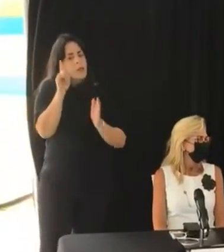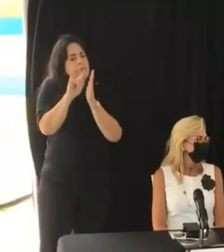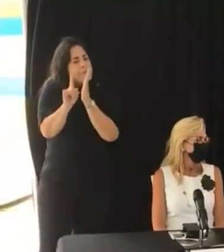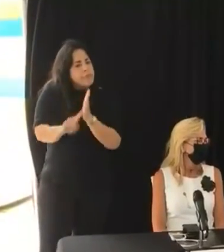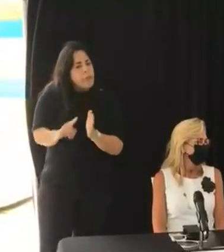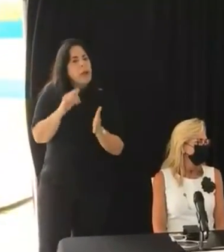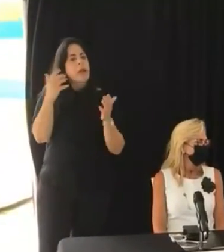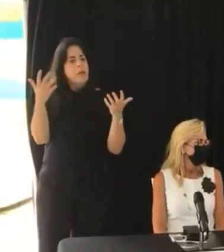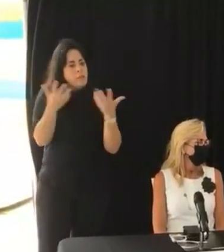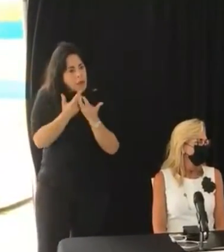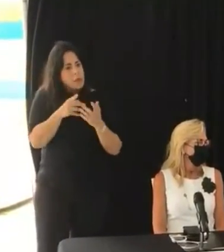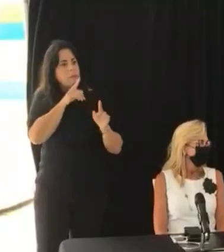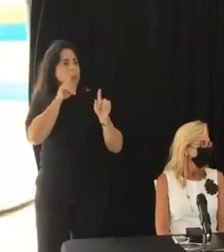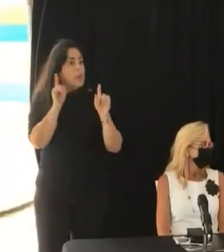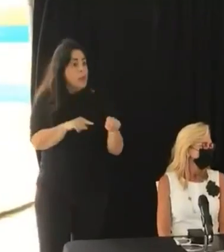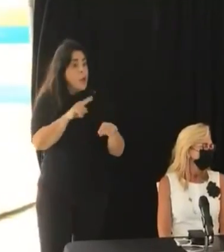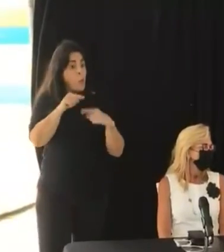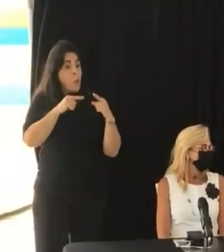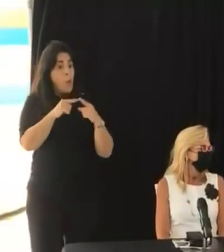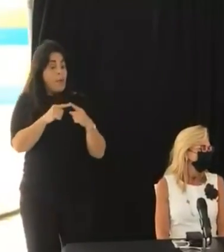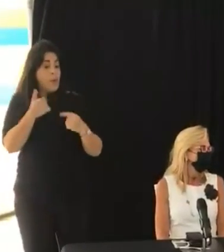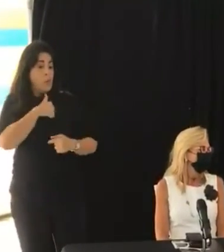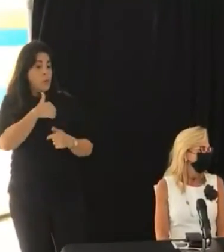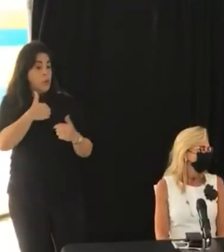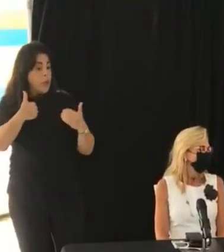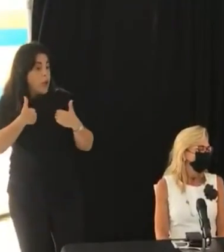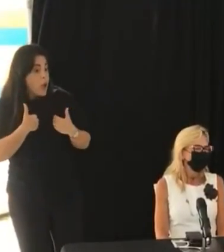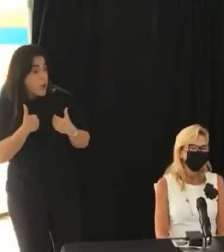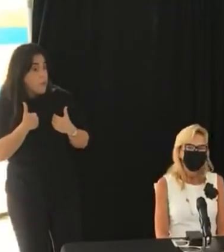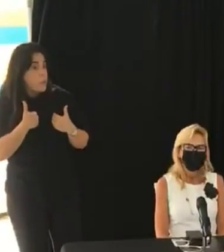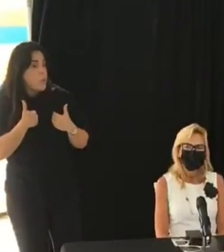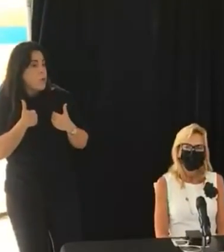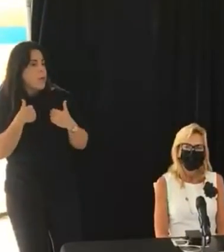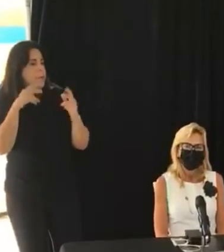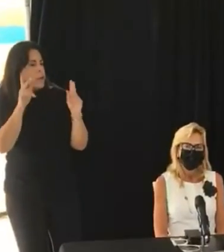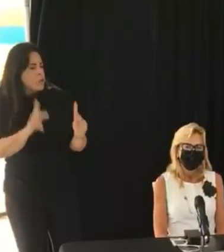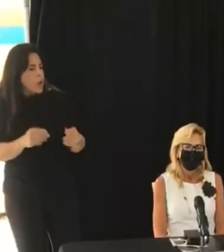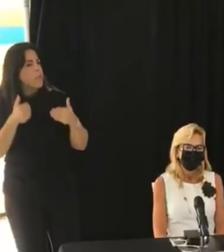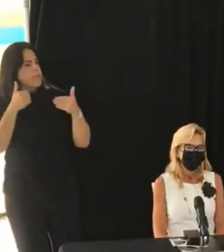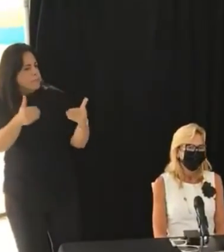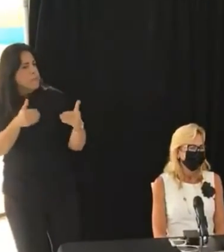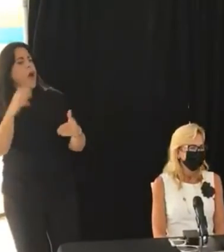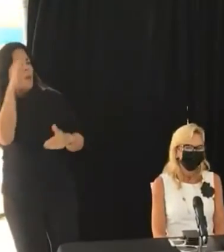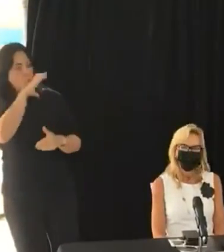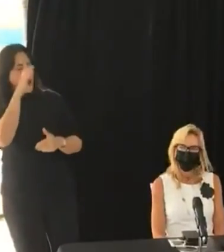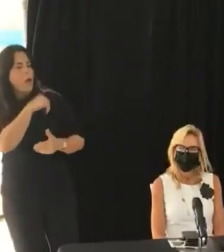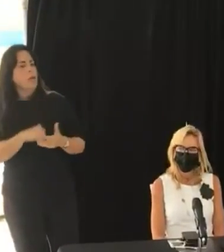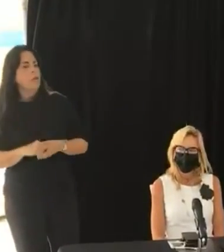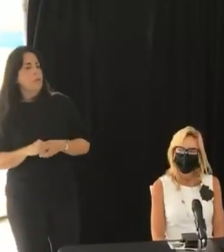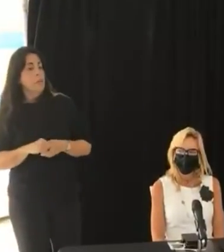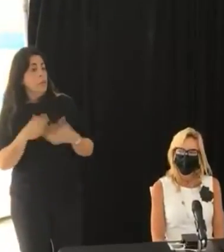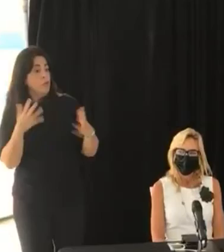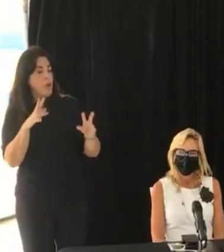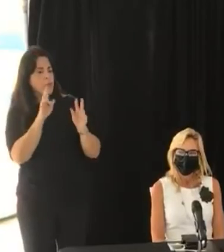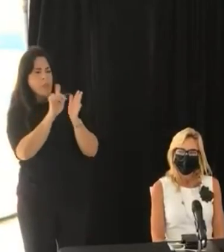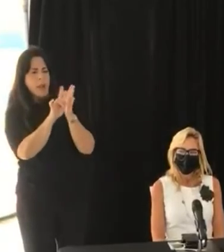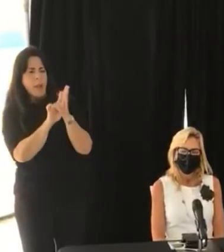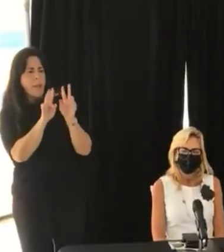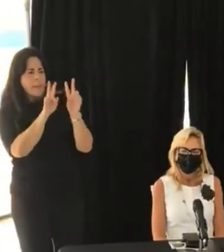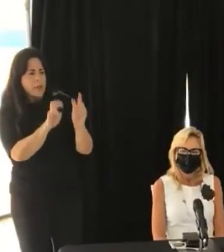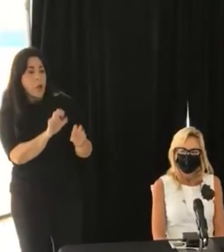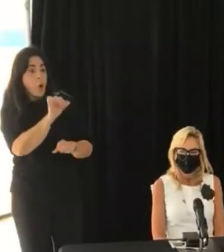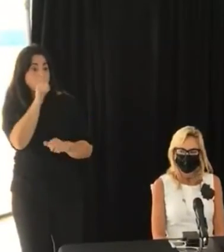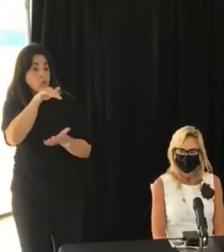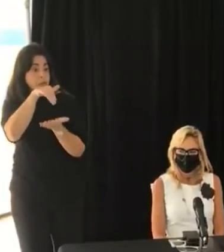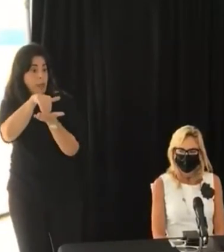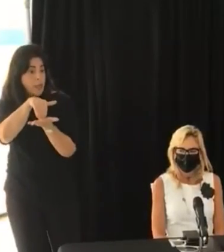que esto se cumpla, y en el momento que nosotros tengamos alguna persona que lo haga, pues vamos a multarla, y tenemos ya investigaciones de otros